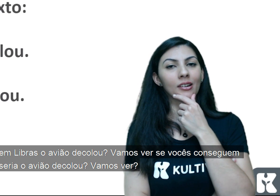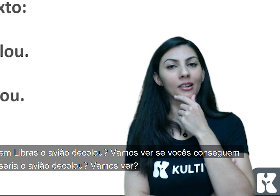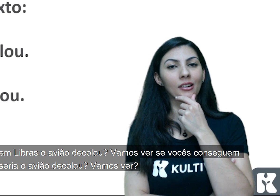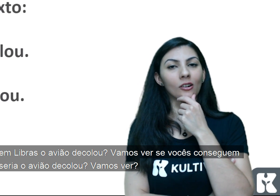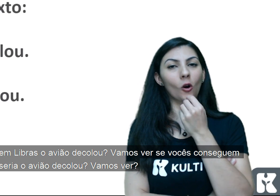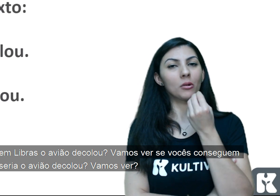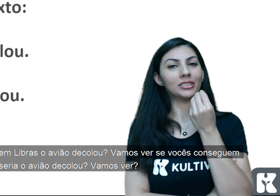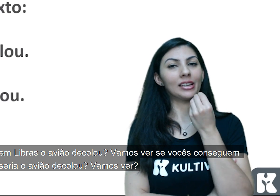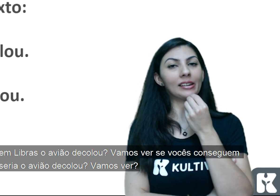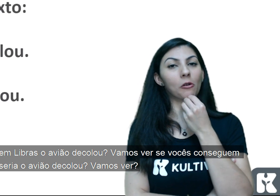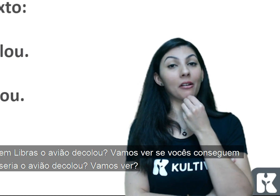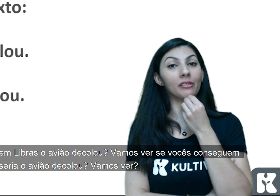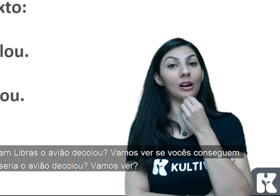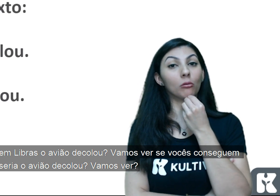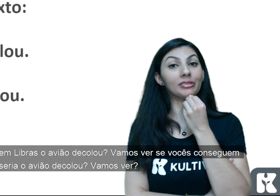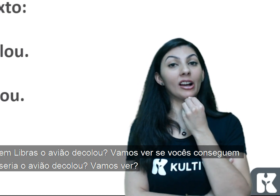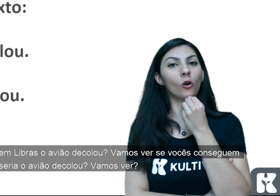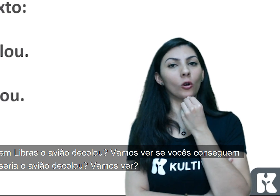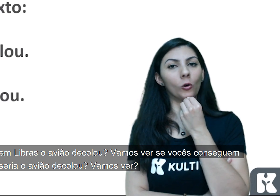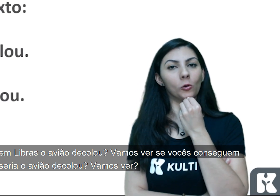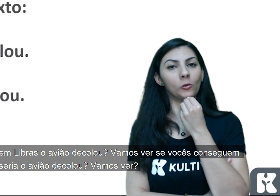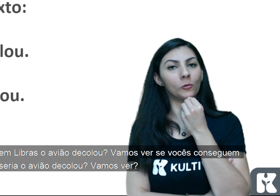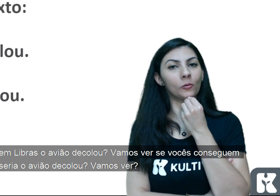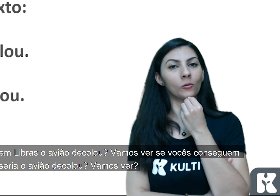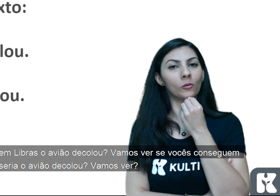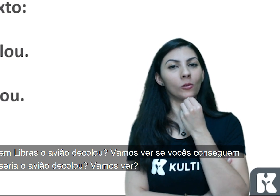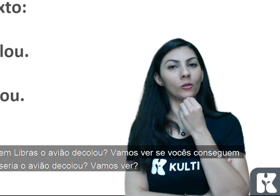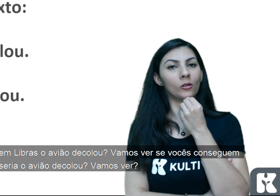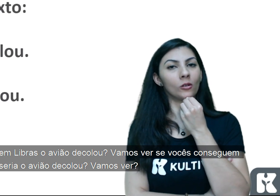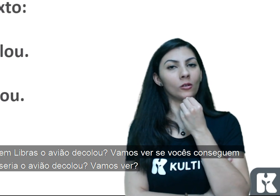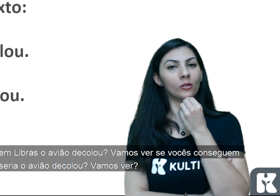Como que seria o avião decolou?